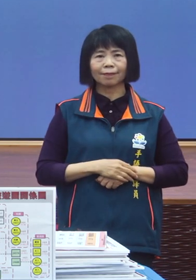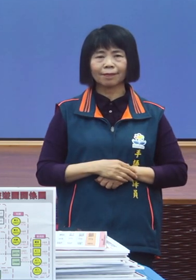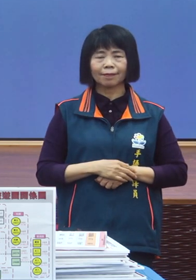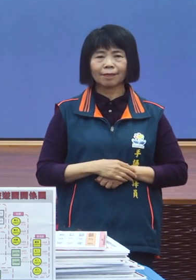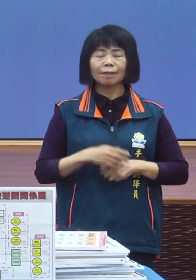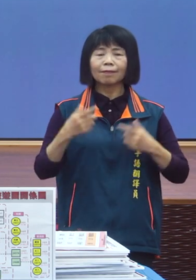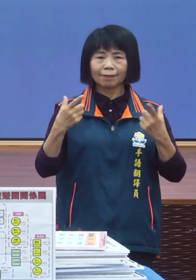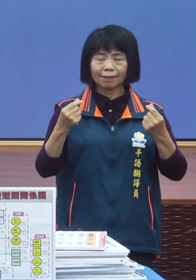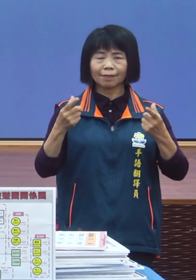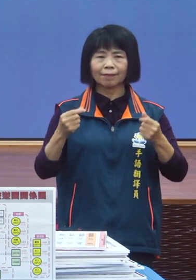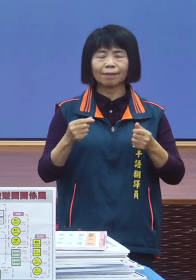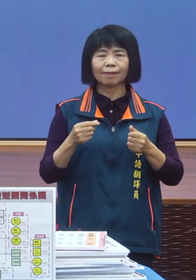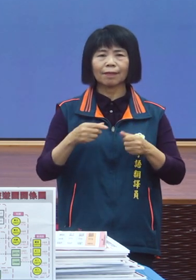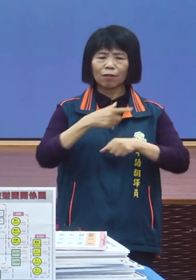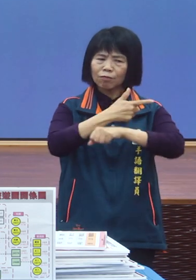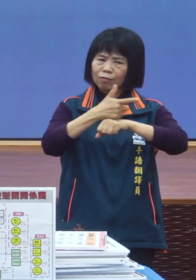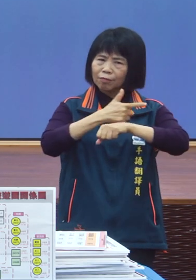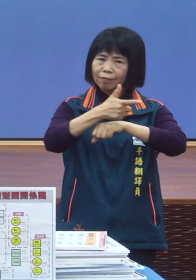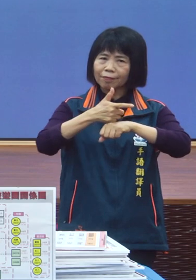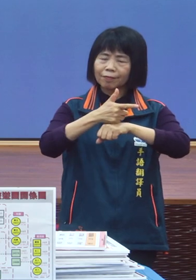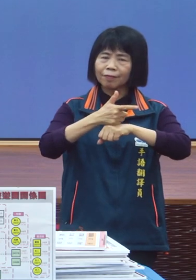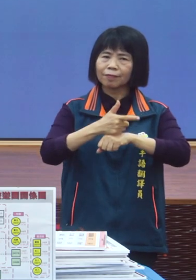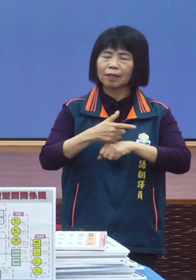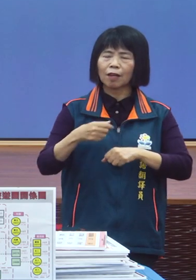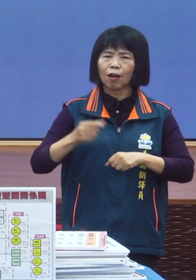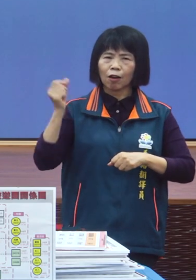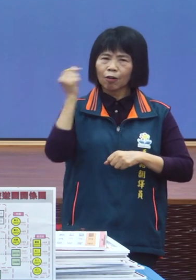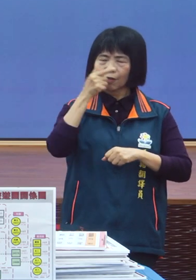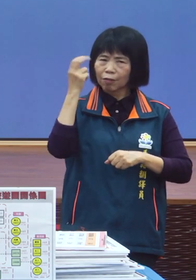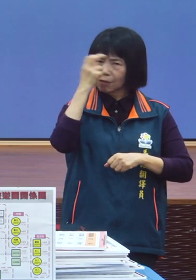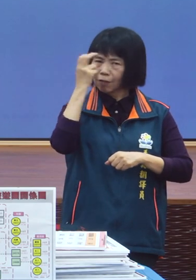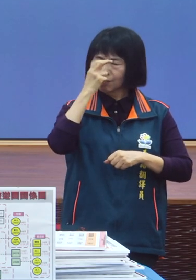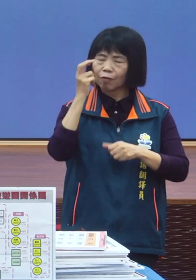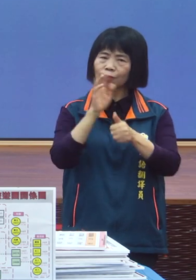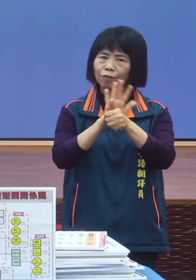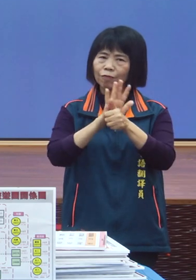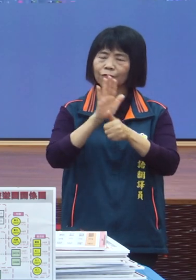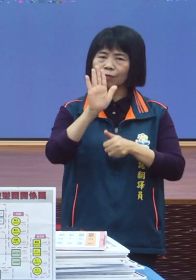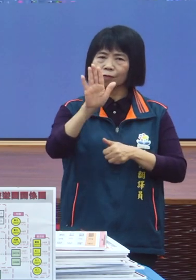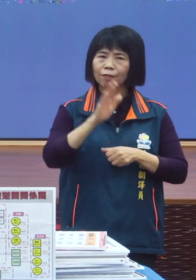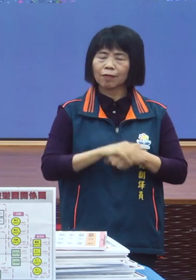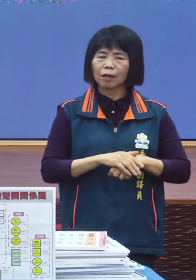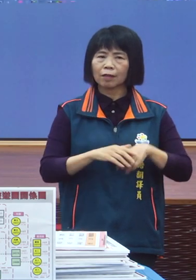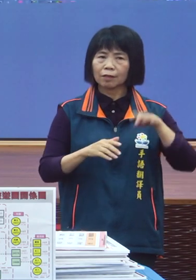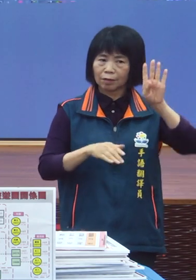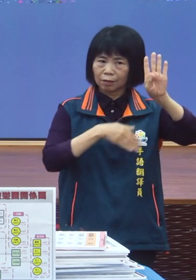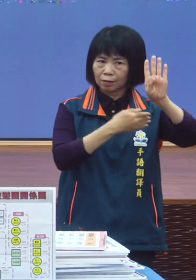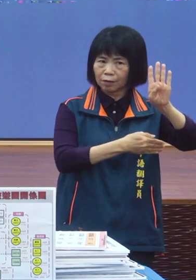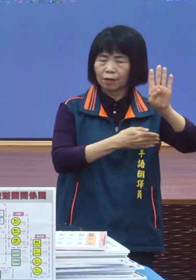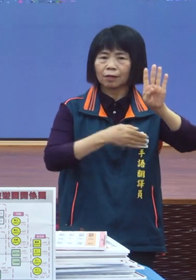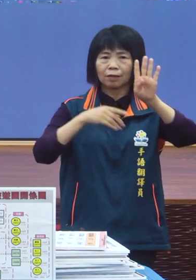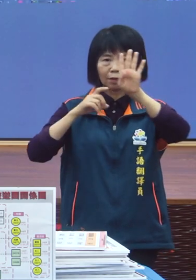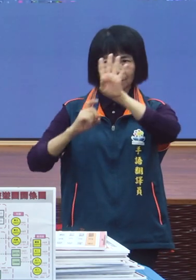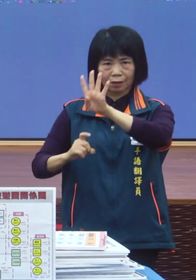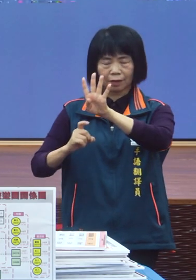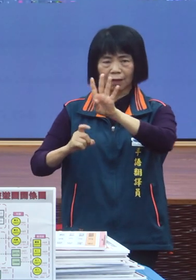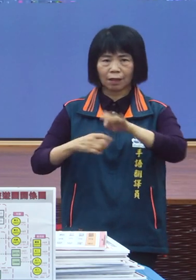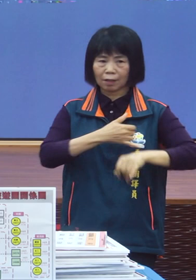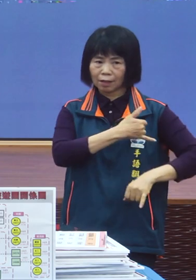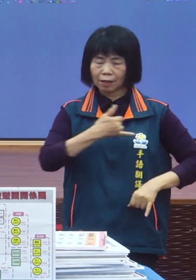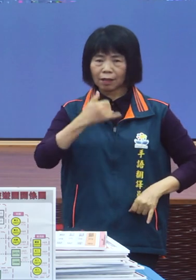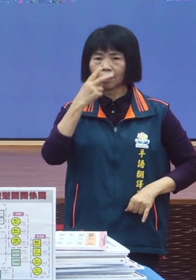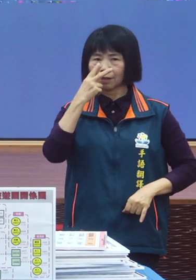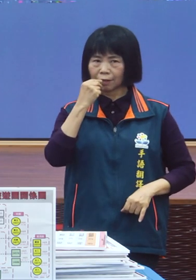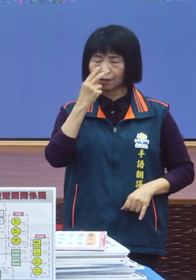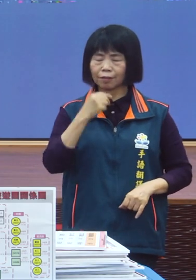早上九点到下午三点一样提供6个小时的这个快筛服务。那4月9号跟4月10号礼拜六、礼拜天仍然是